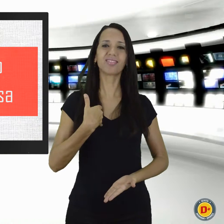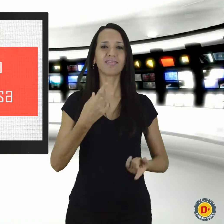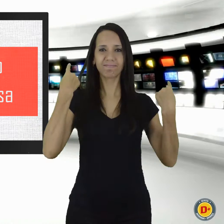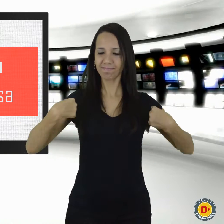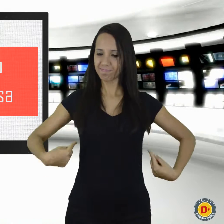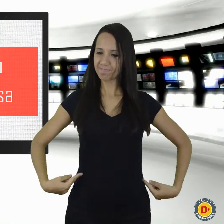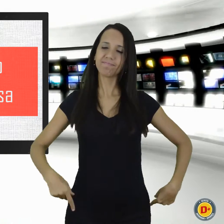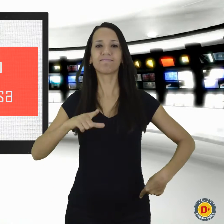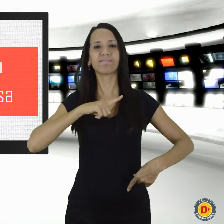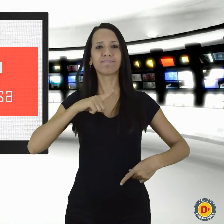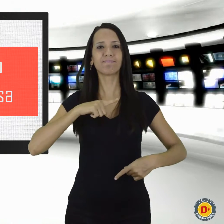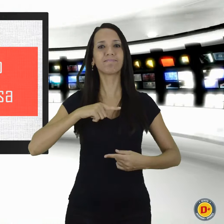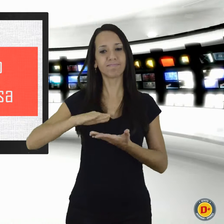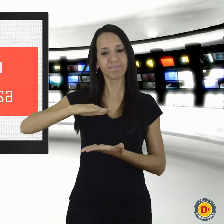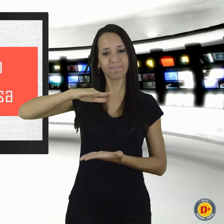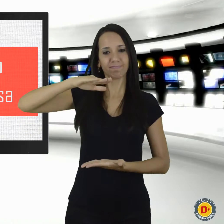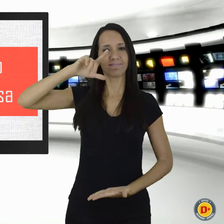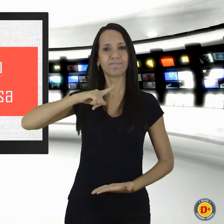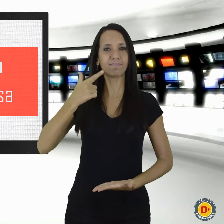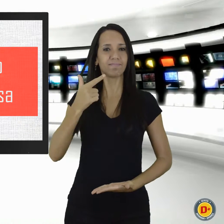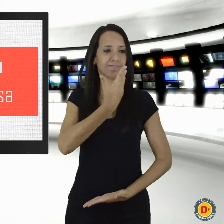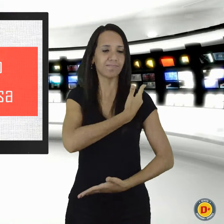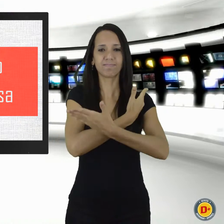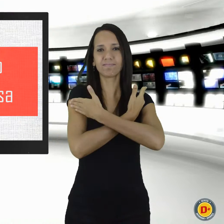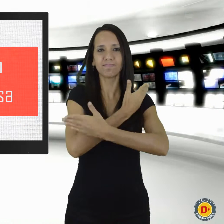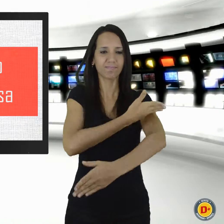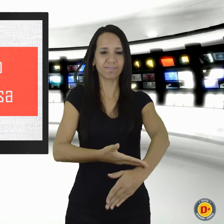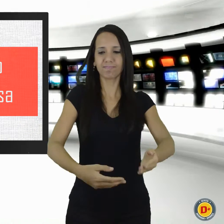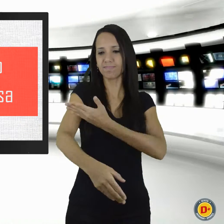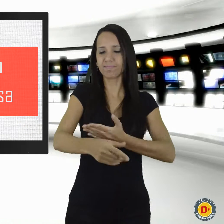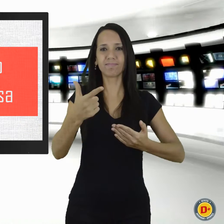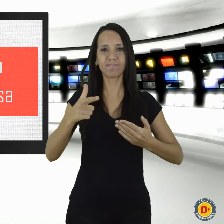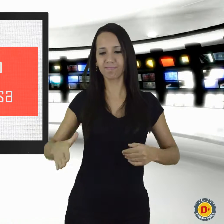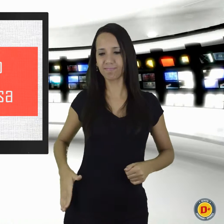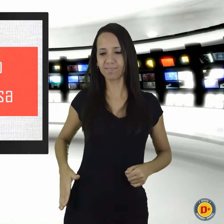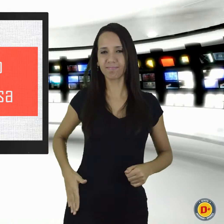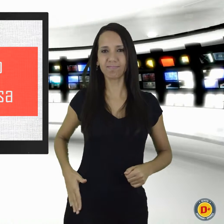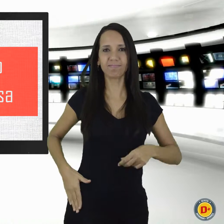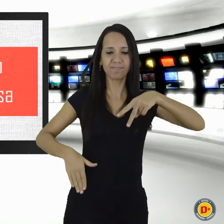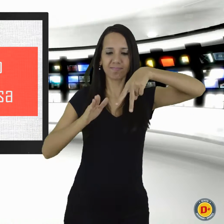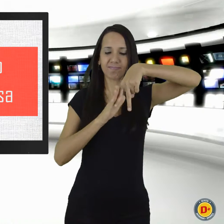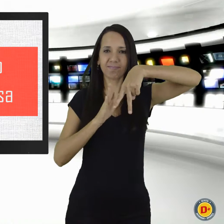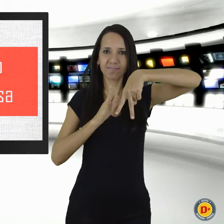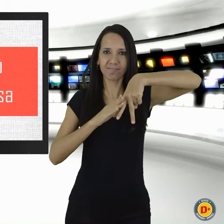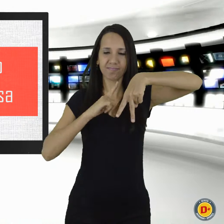má formação congênita. Ele não tem os dois braços e a perna direita. Usa uma prótese no membro